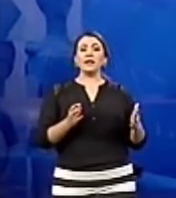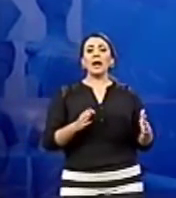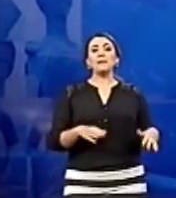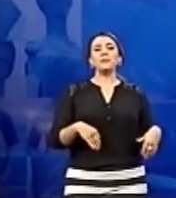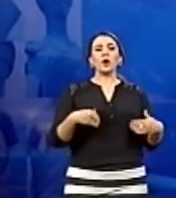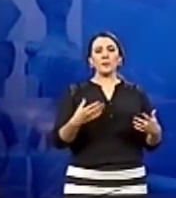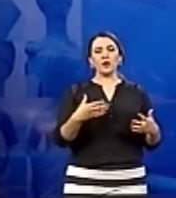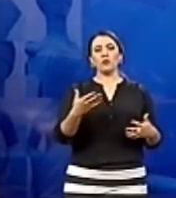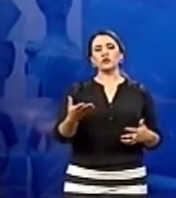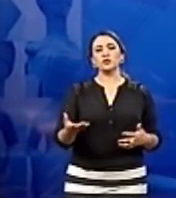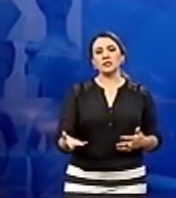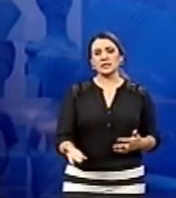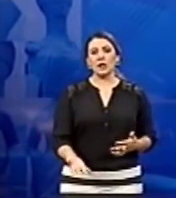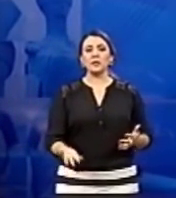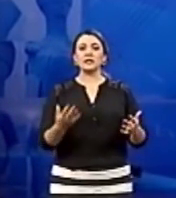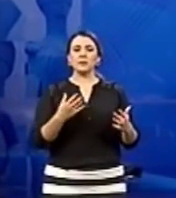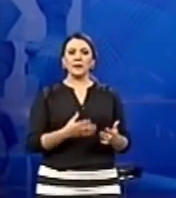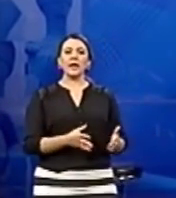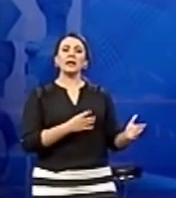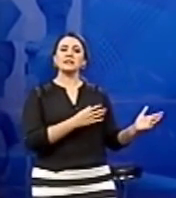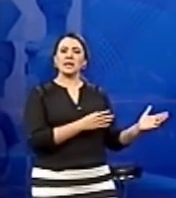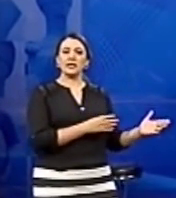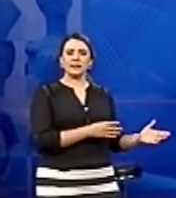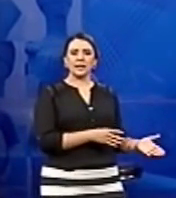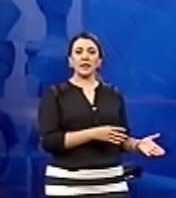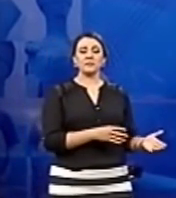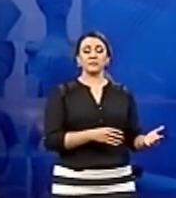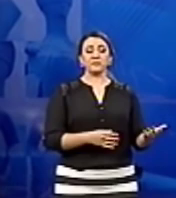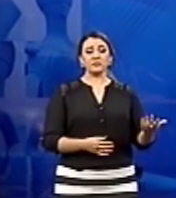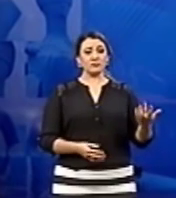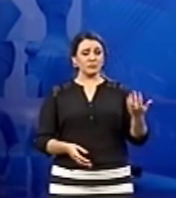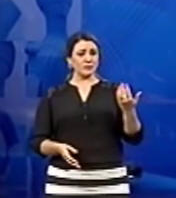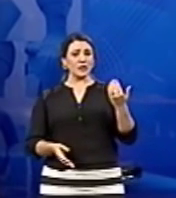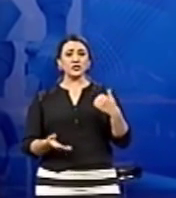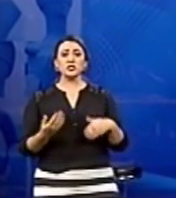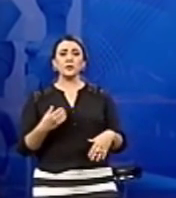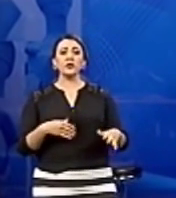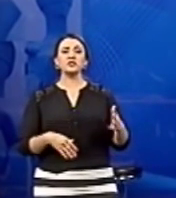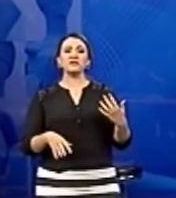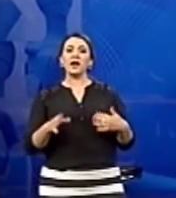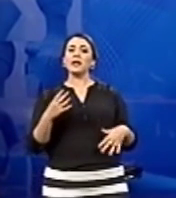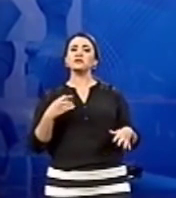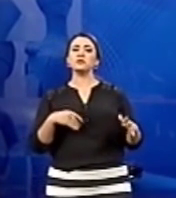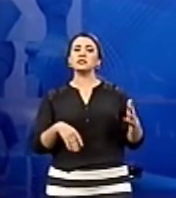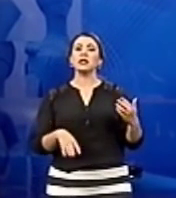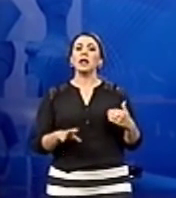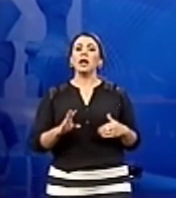a própria Constituição e também a CLT dispõe